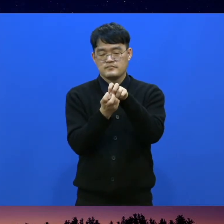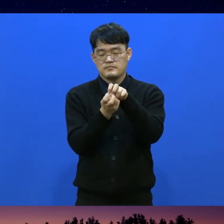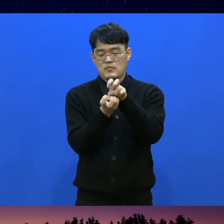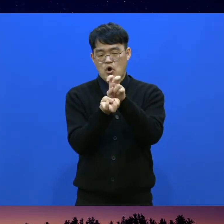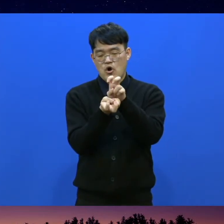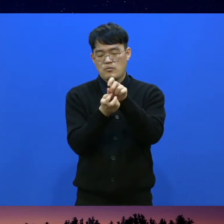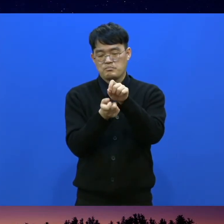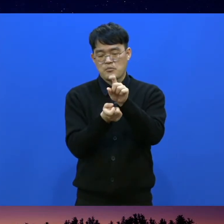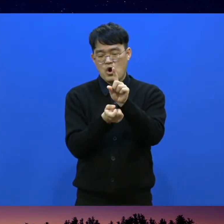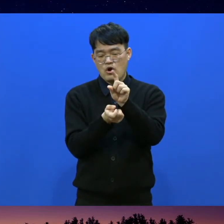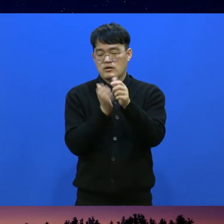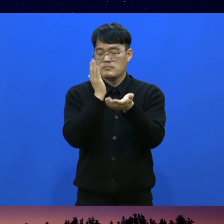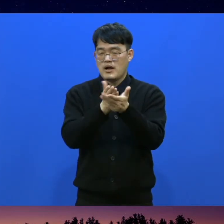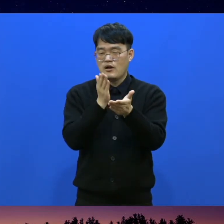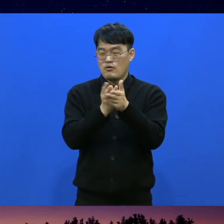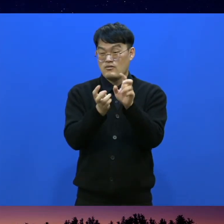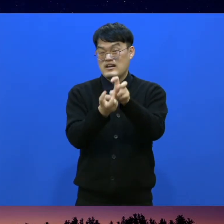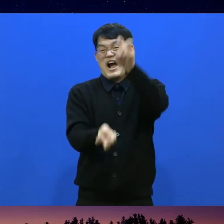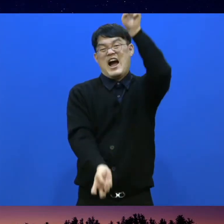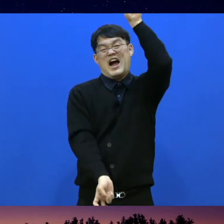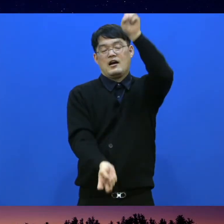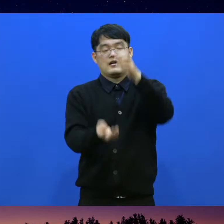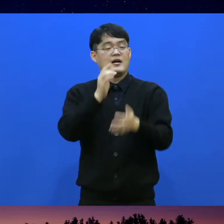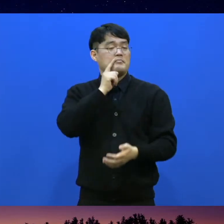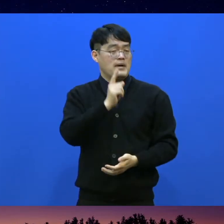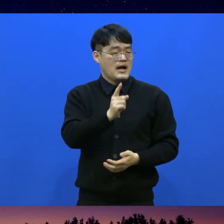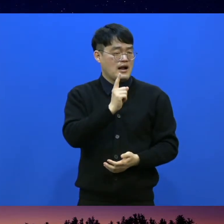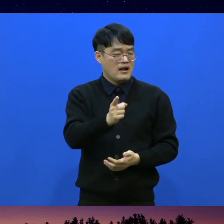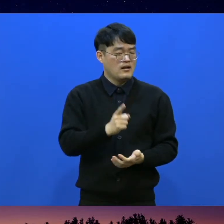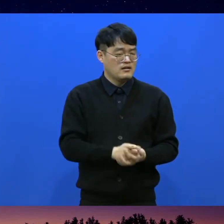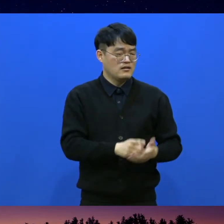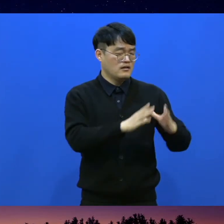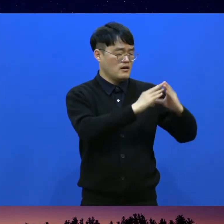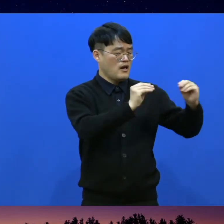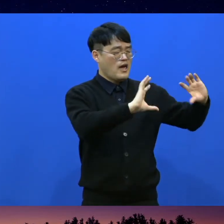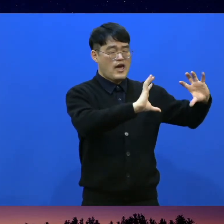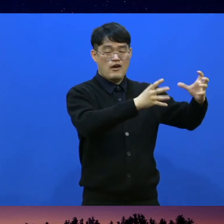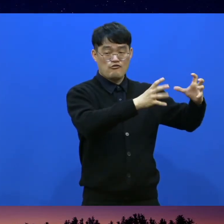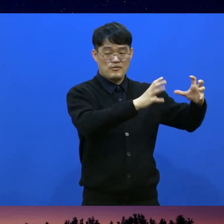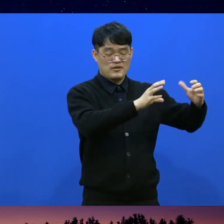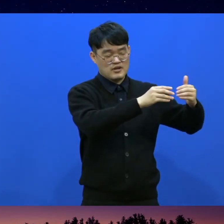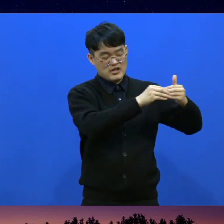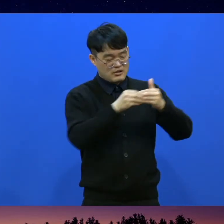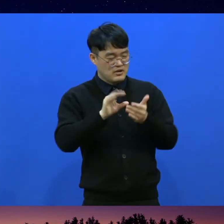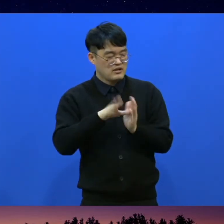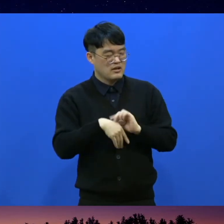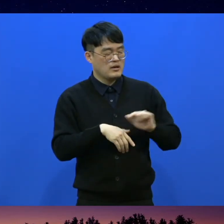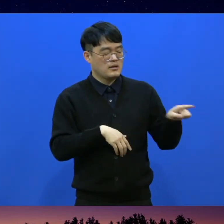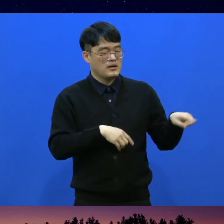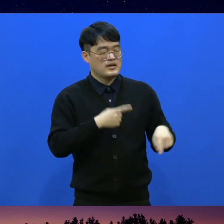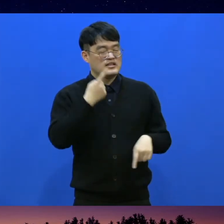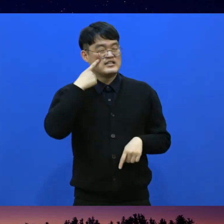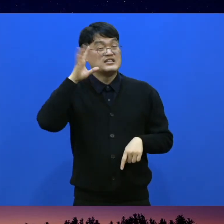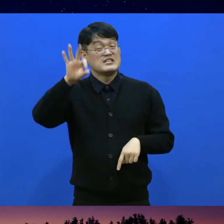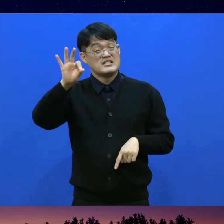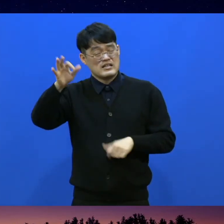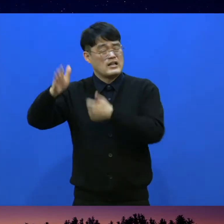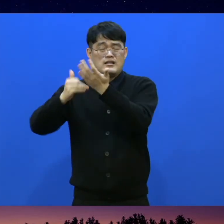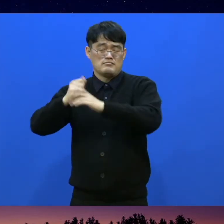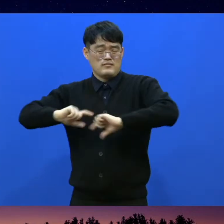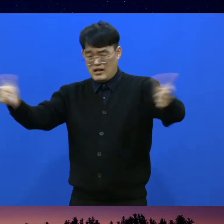애굽으로부터 인도하여 낸 하나님은 시시한 하나님이 아니다. 그건 올마이티 하나님이다. 입을 크게 열라는 거예요.